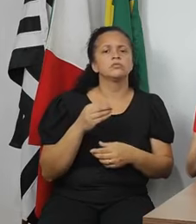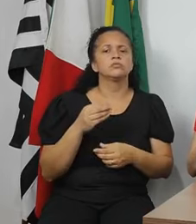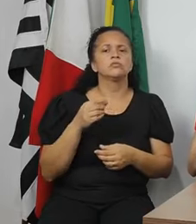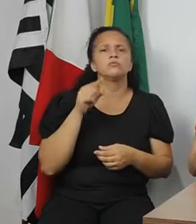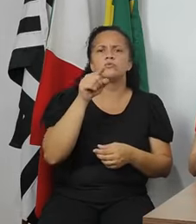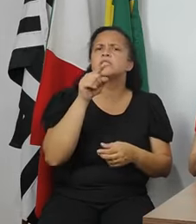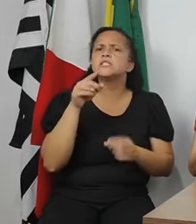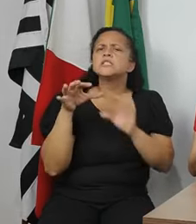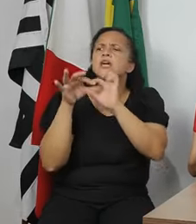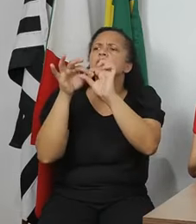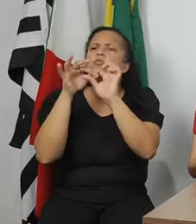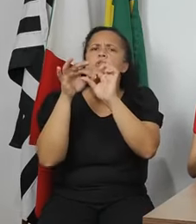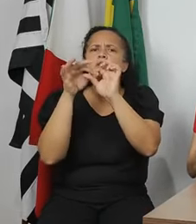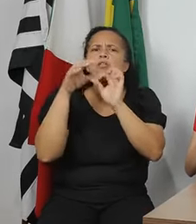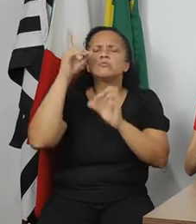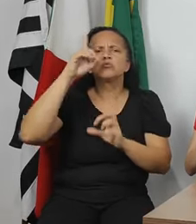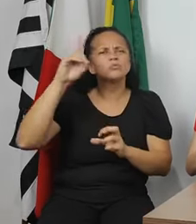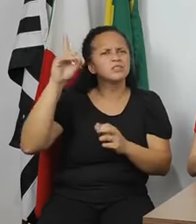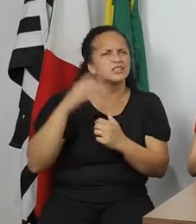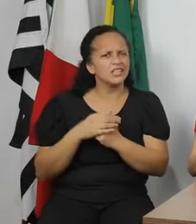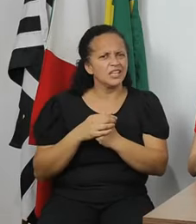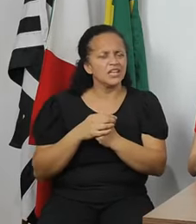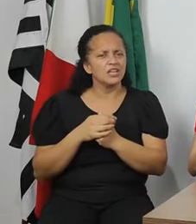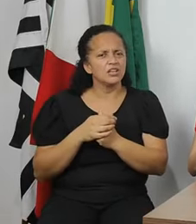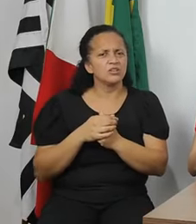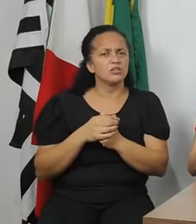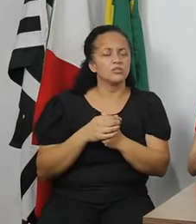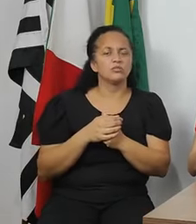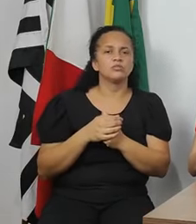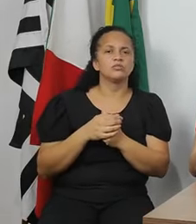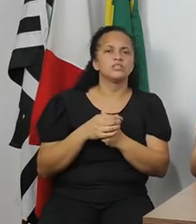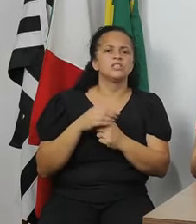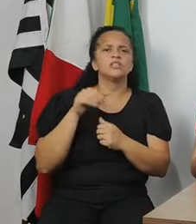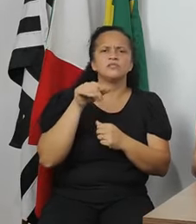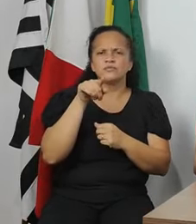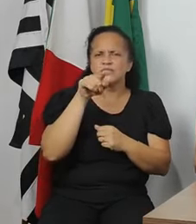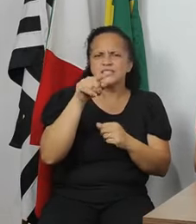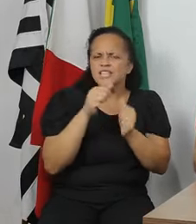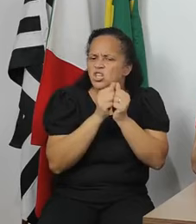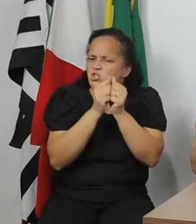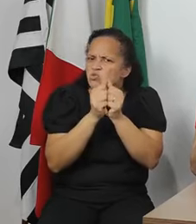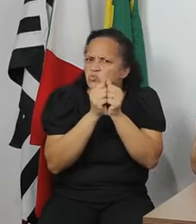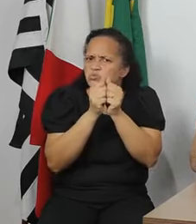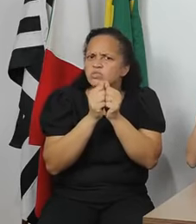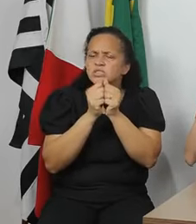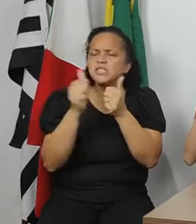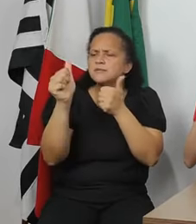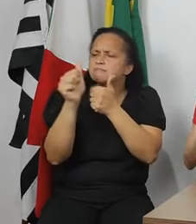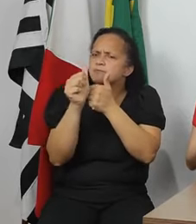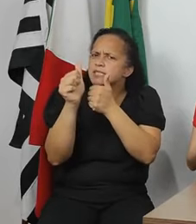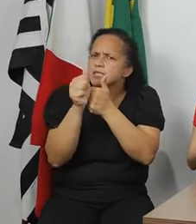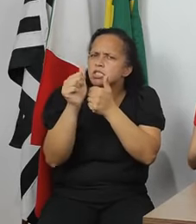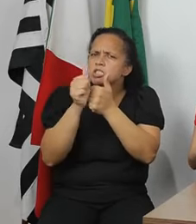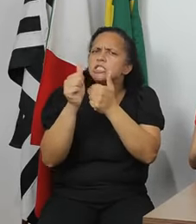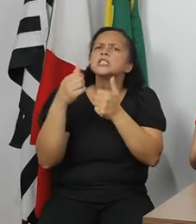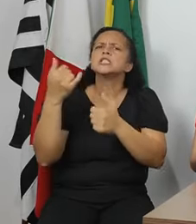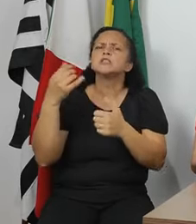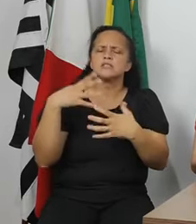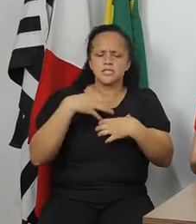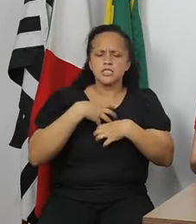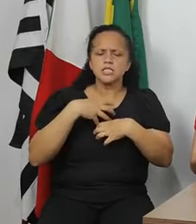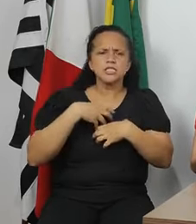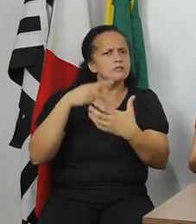Deus, de mortificar a carne, de ser uma ferramenta para nos aproximar, estar sensível ao Espírito